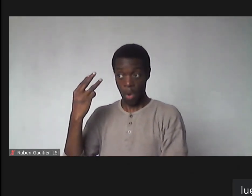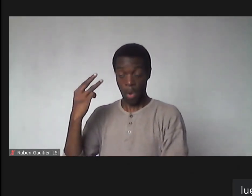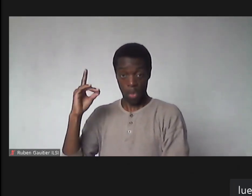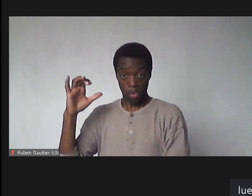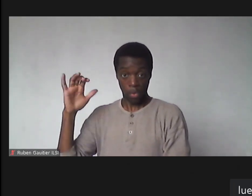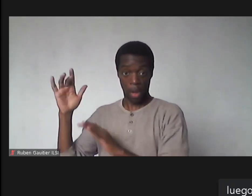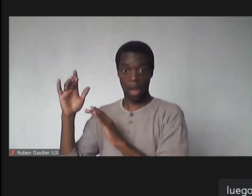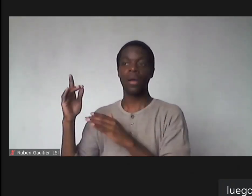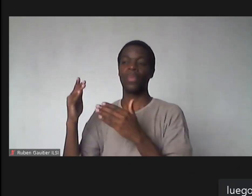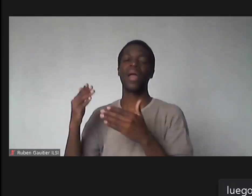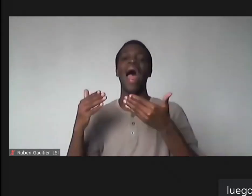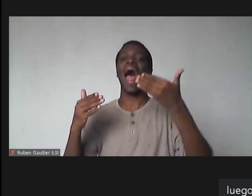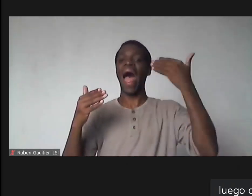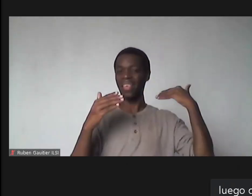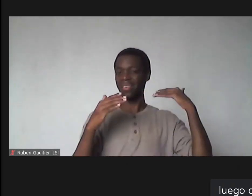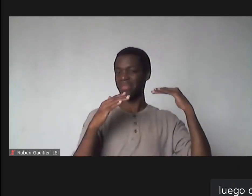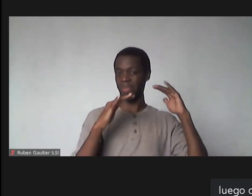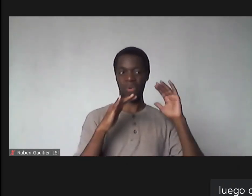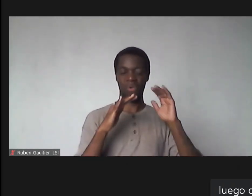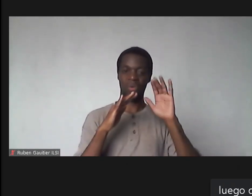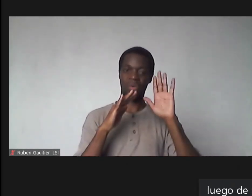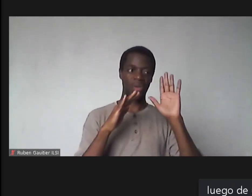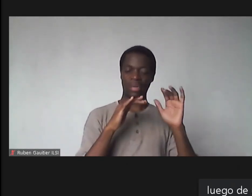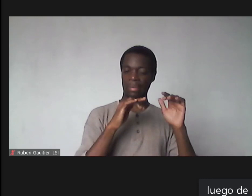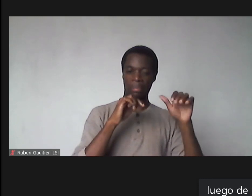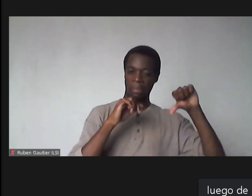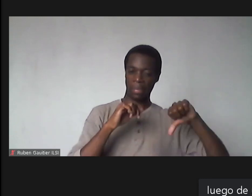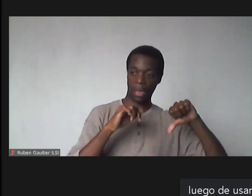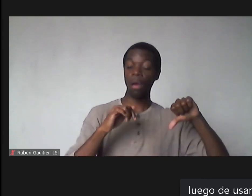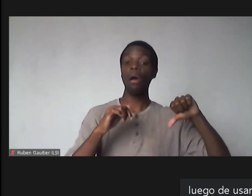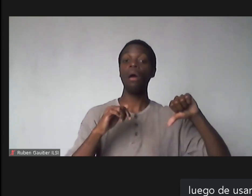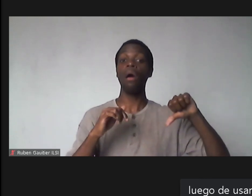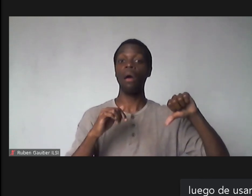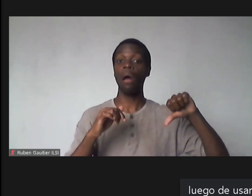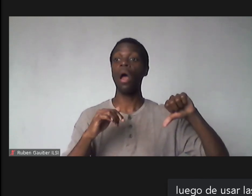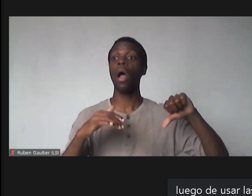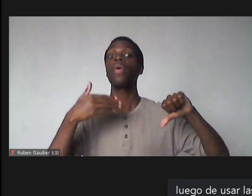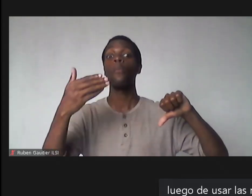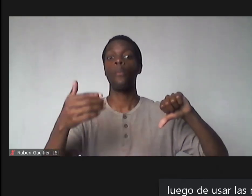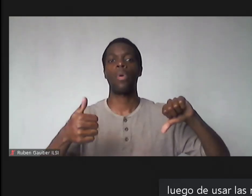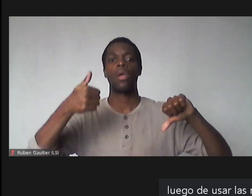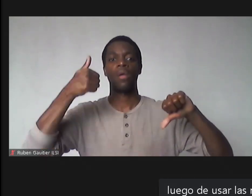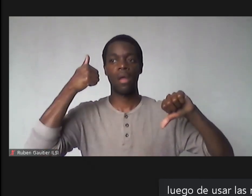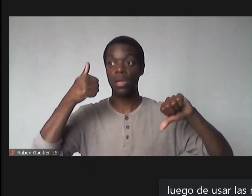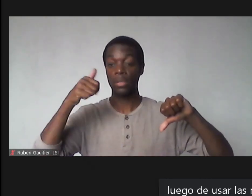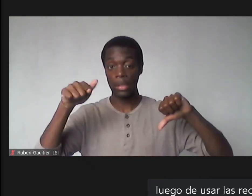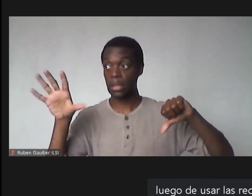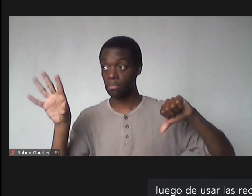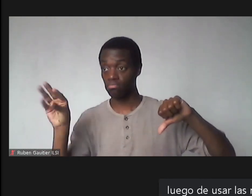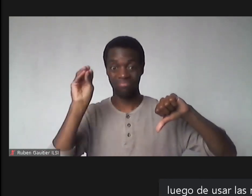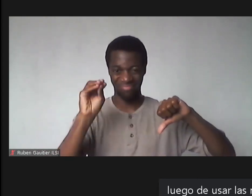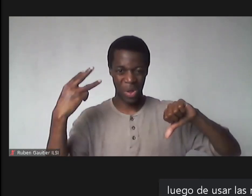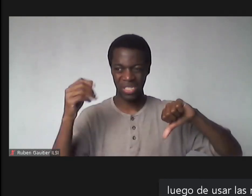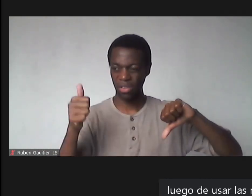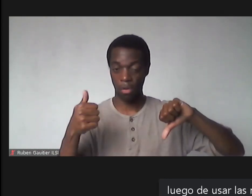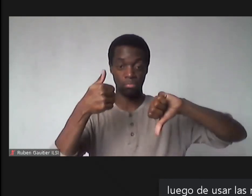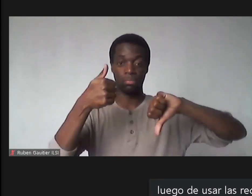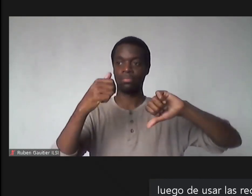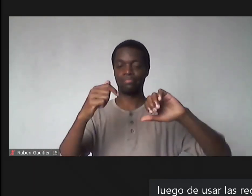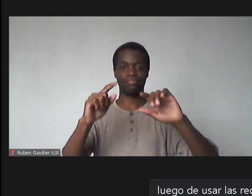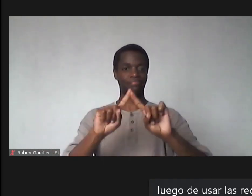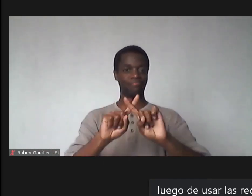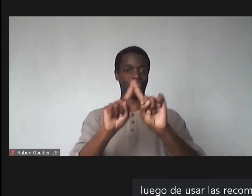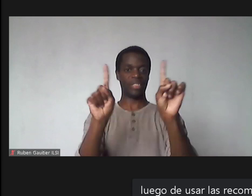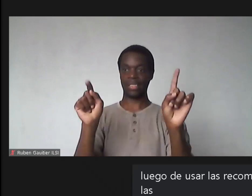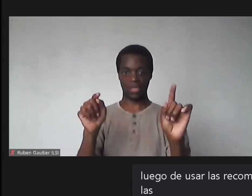así que hay una variación súper grande de las respuestas y estas verdes son las respuestas ahora oficiales